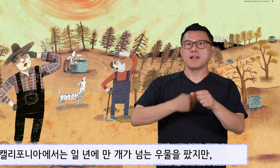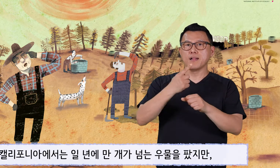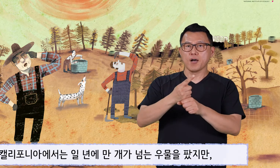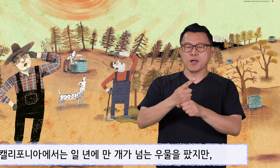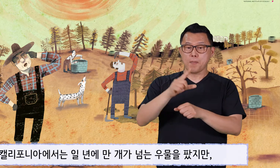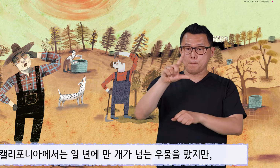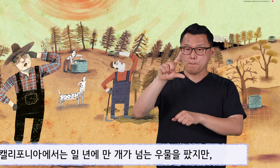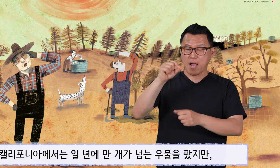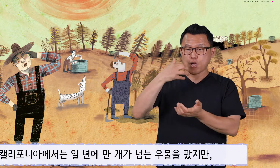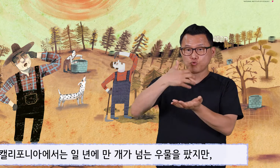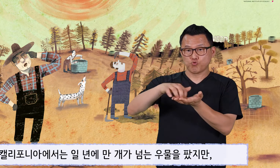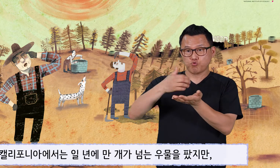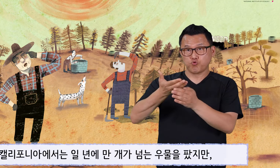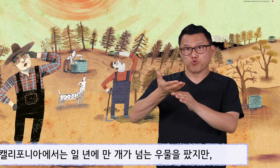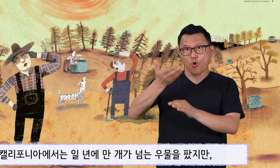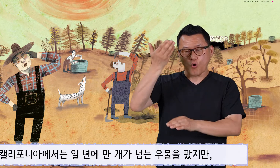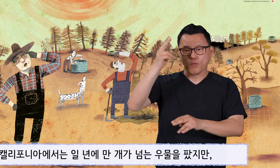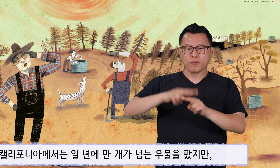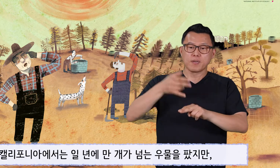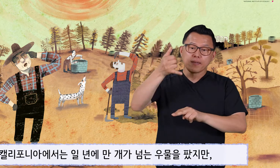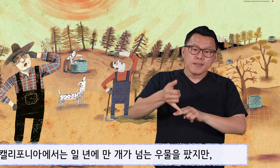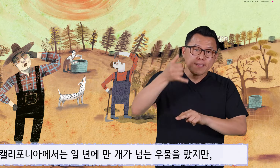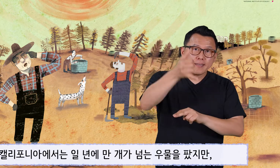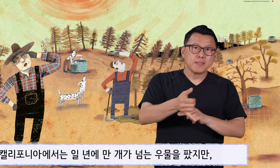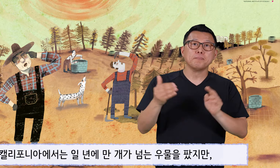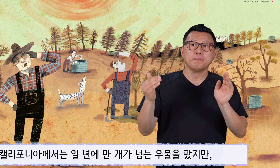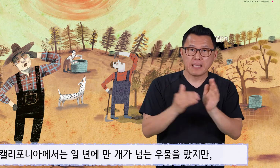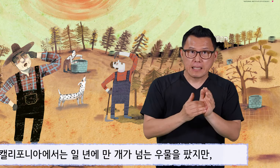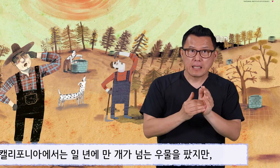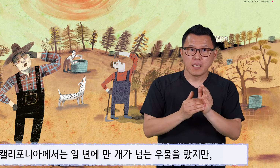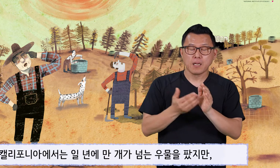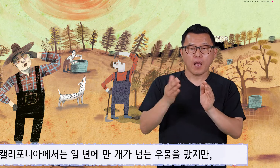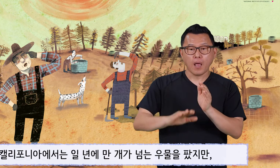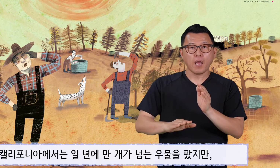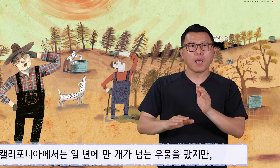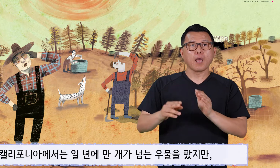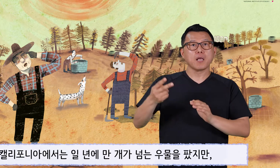캘리포니아에서는 1년에 10,000개가 넘는 우물을 팠지만